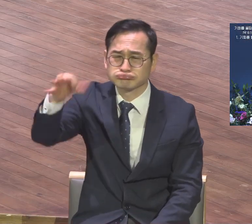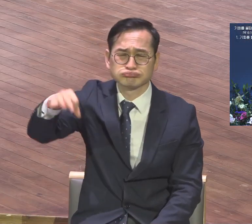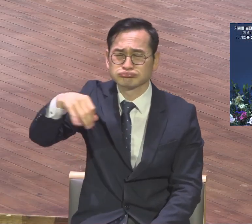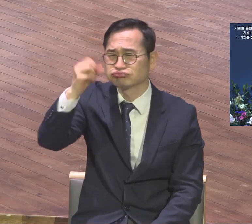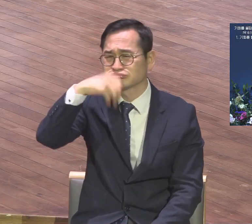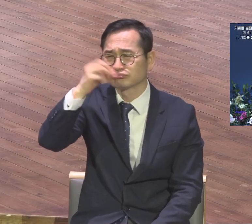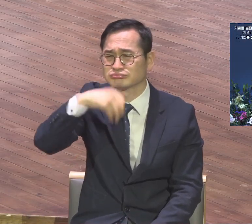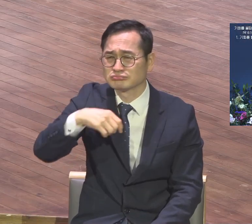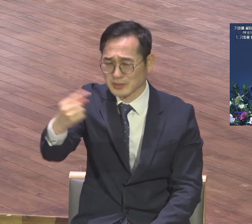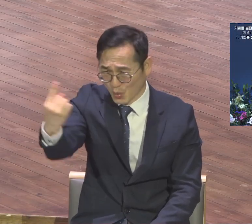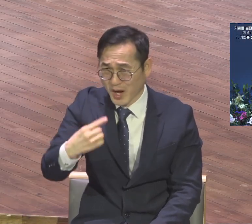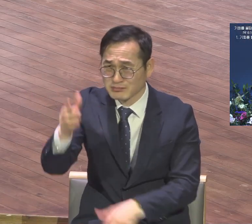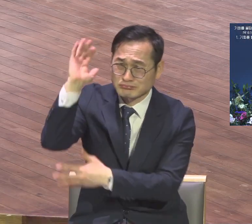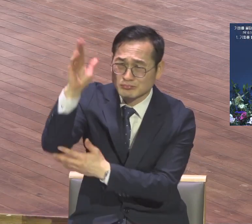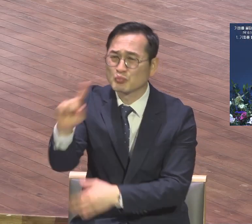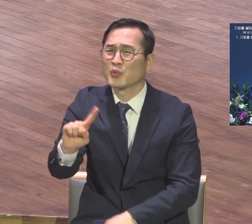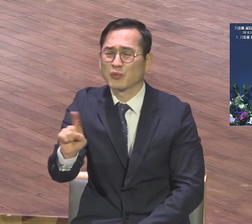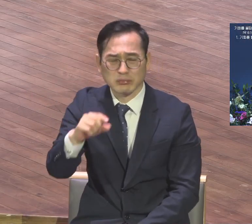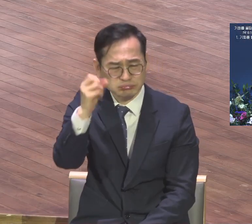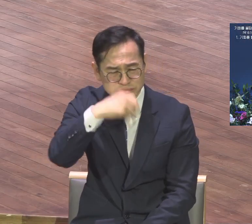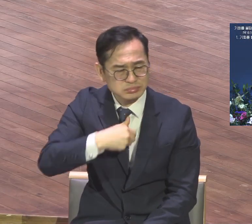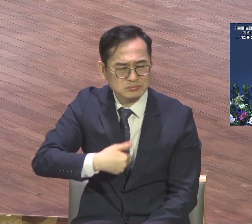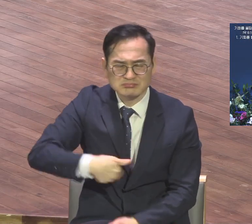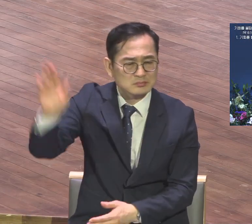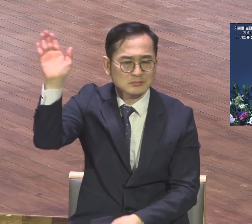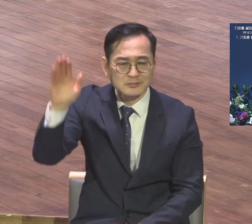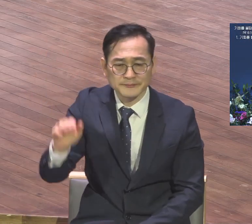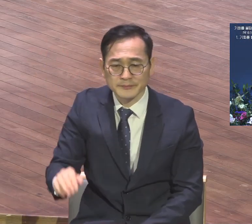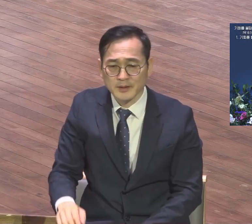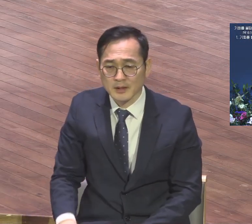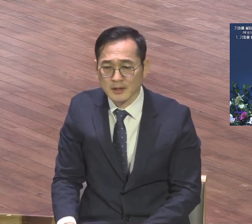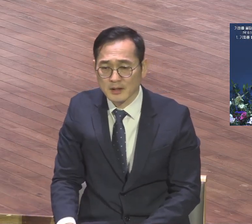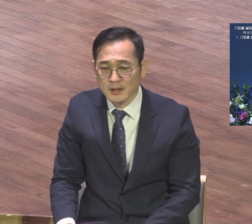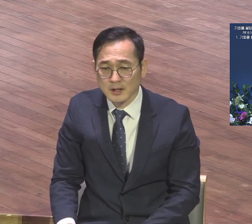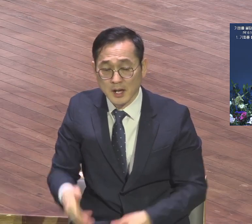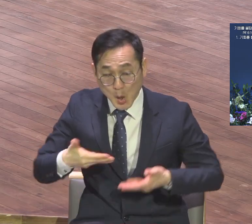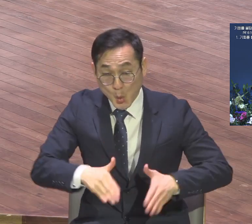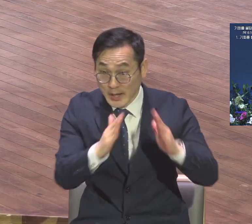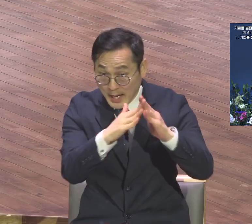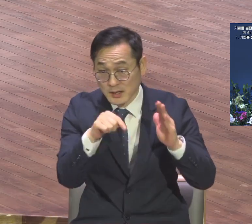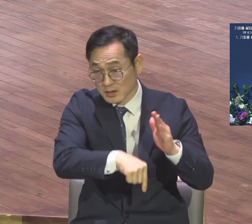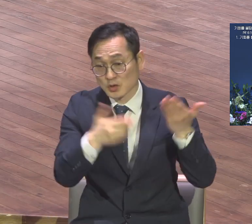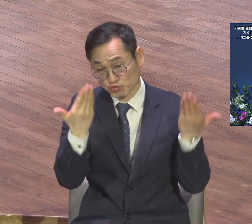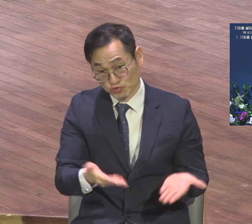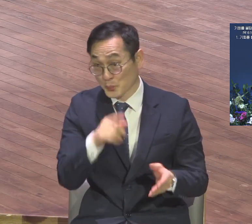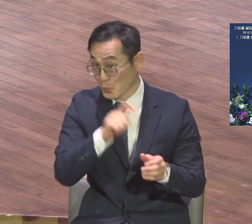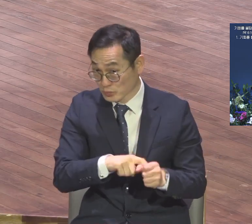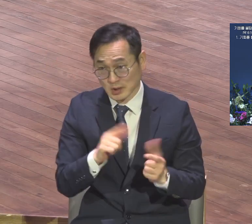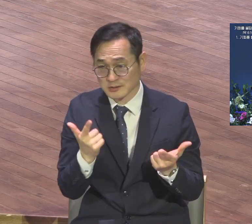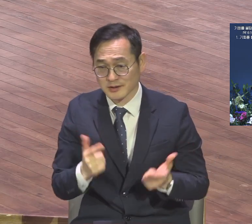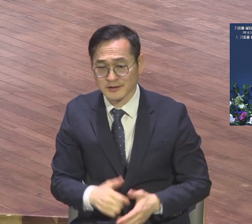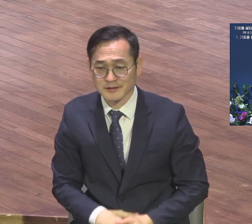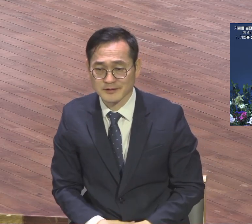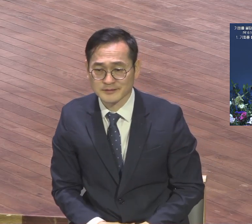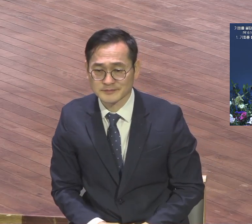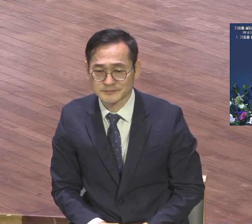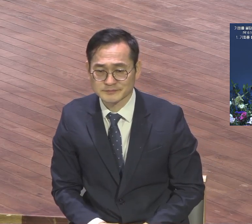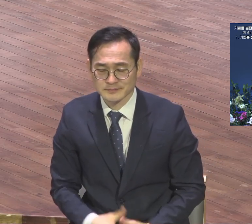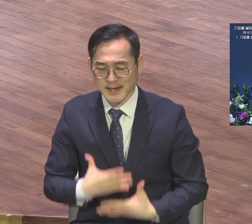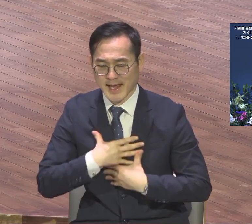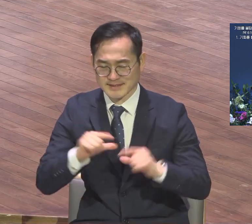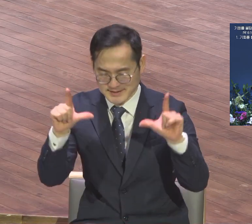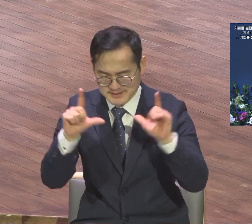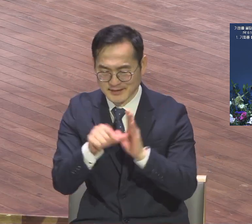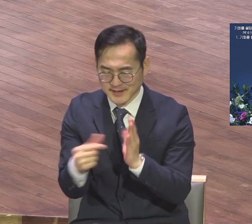예수님이 단순히 쉬시기 위해서 고향 간 게 아니었어요. 본문에 보면 예수님 안식일에 회당에서 말씀을